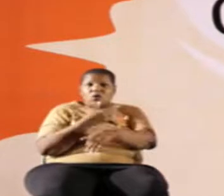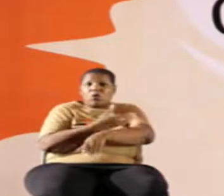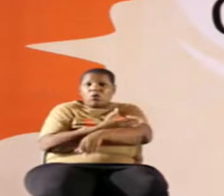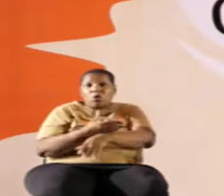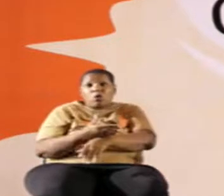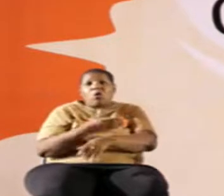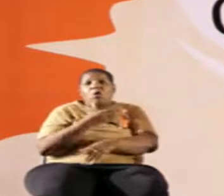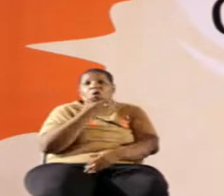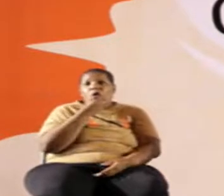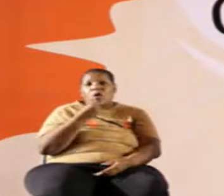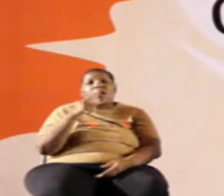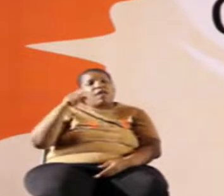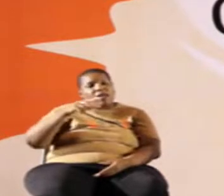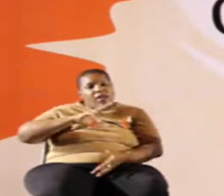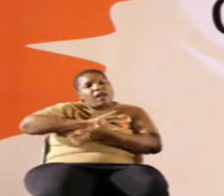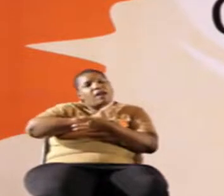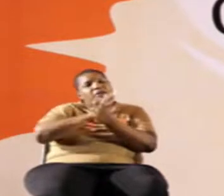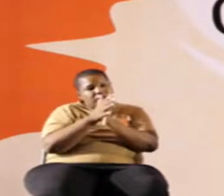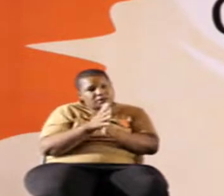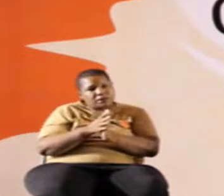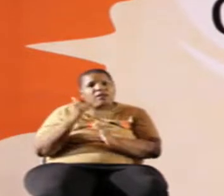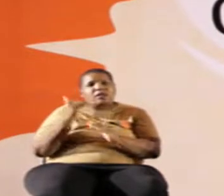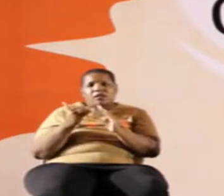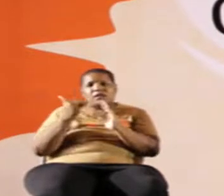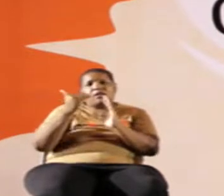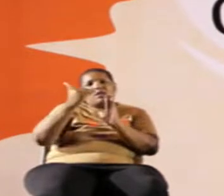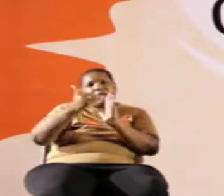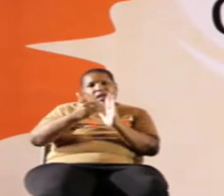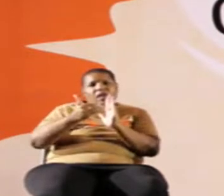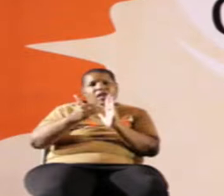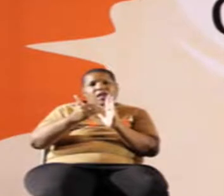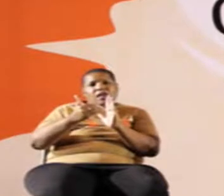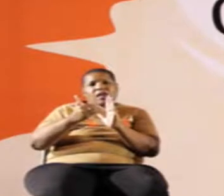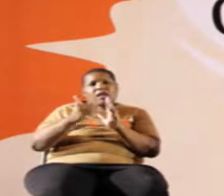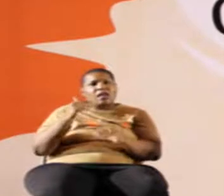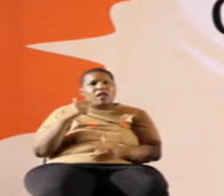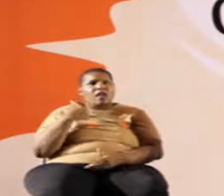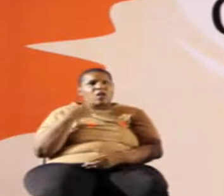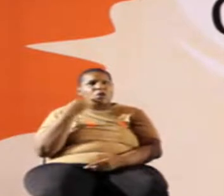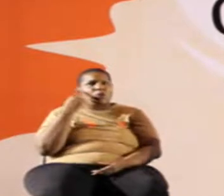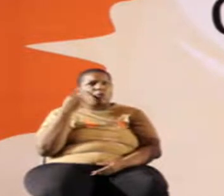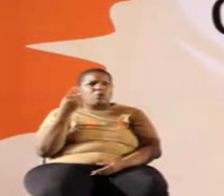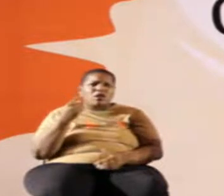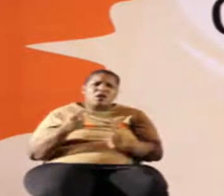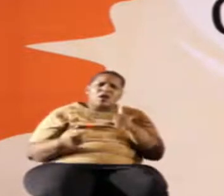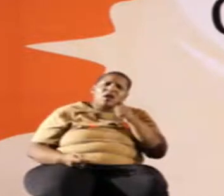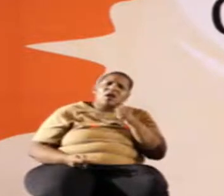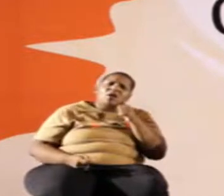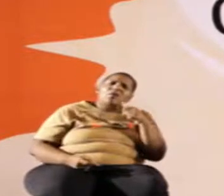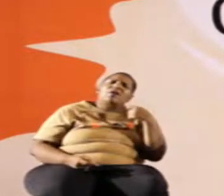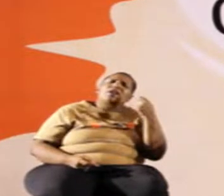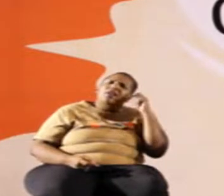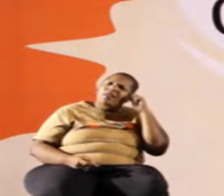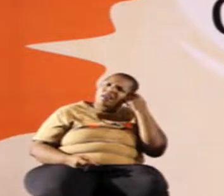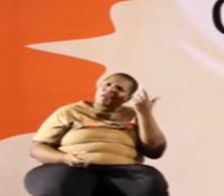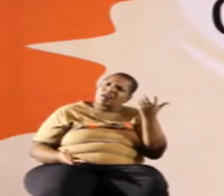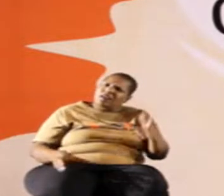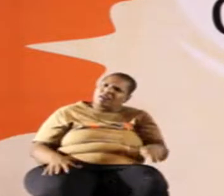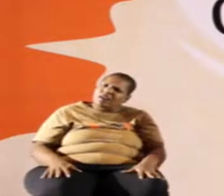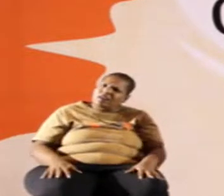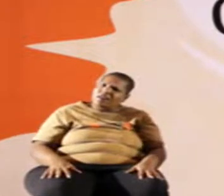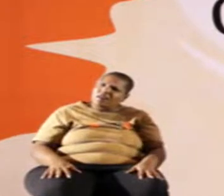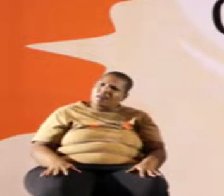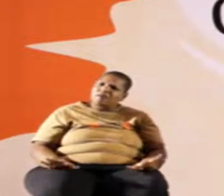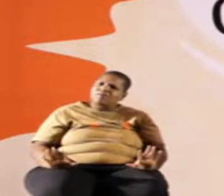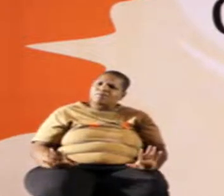Interesses que são racistas, patriarcais e heteronormativos. Aí eu penso, e a mulher negra com isso, né? Essas eram algumas das